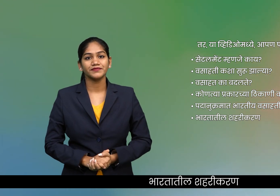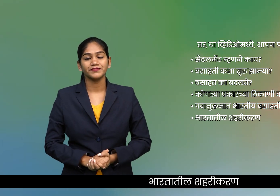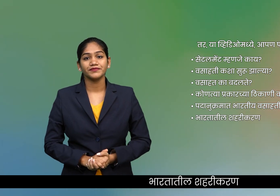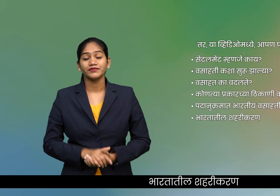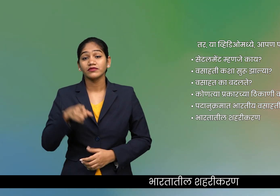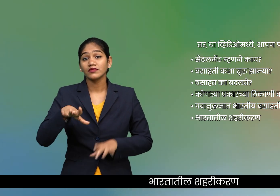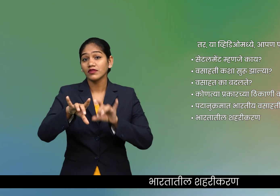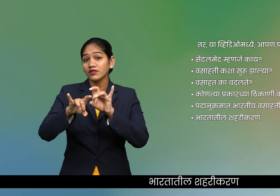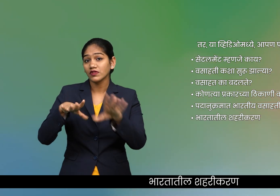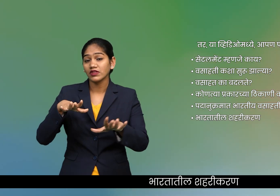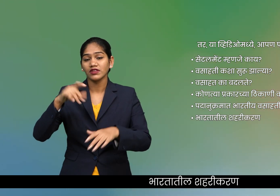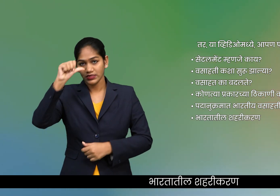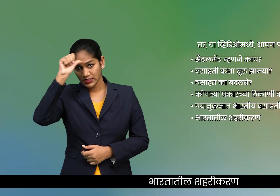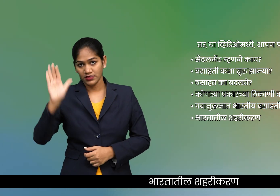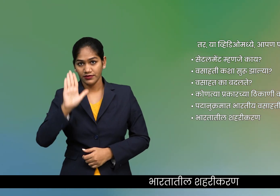भारतातील शहरीकरण,